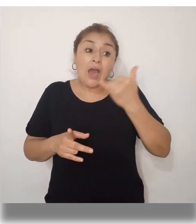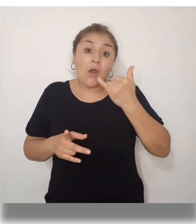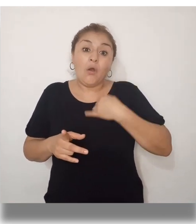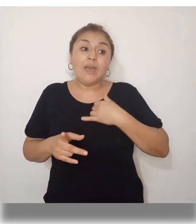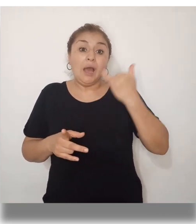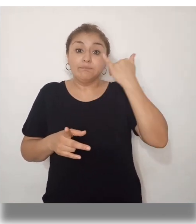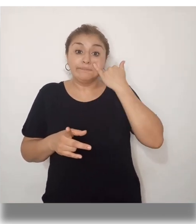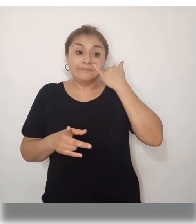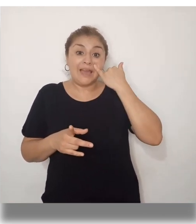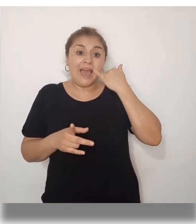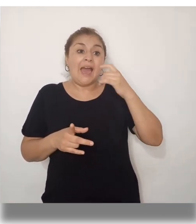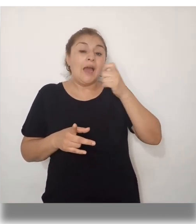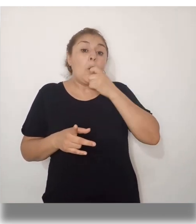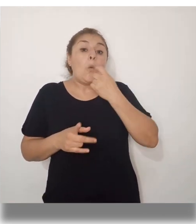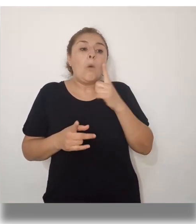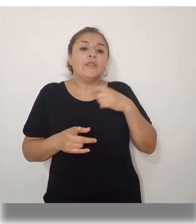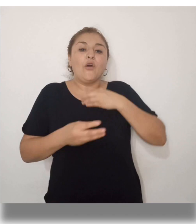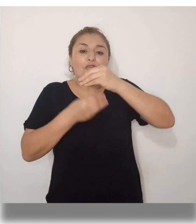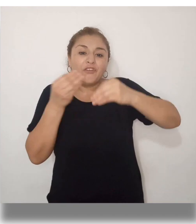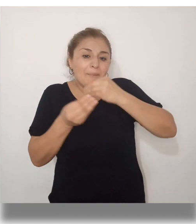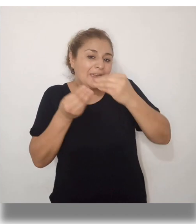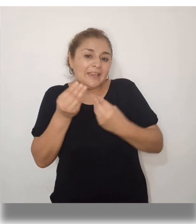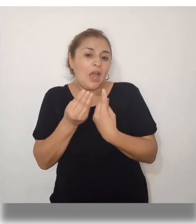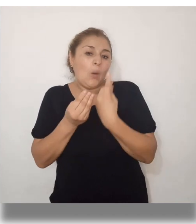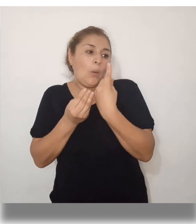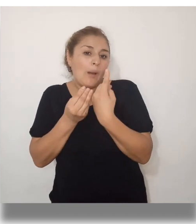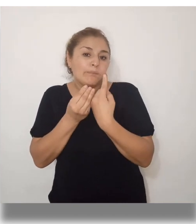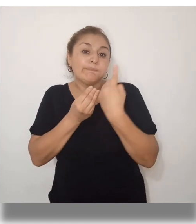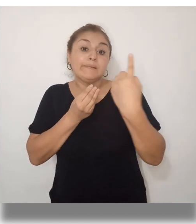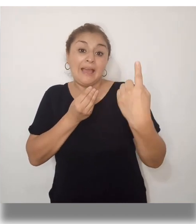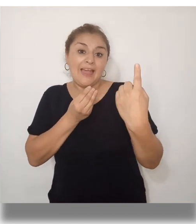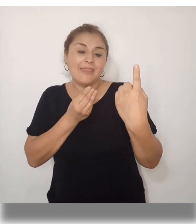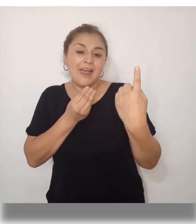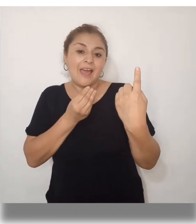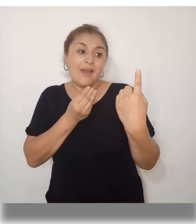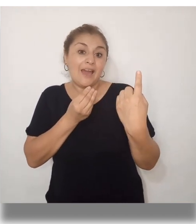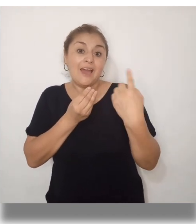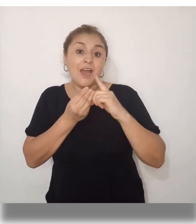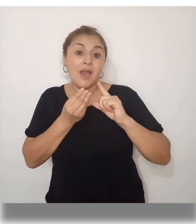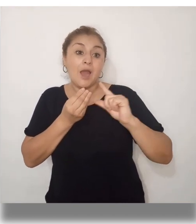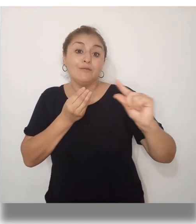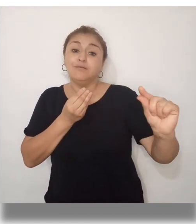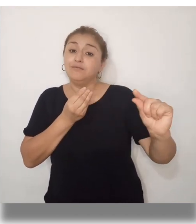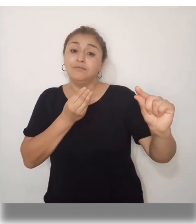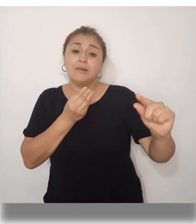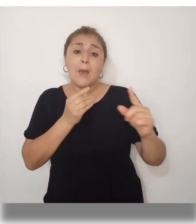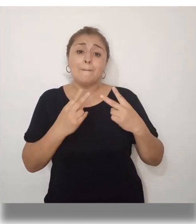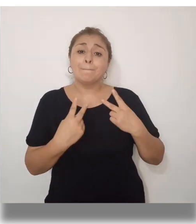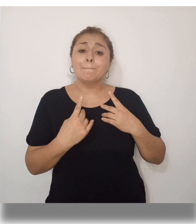querido tiene que viajar hacia otro lado esas despedidas ya no son tan traumáticas